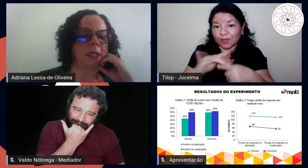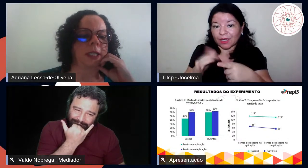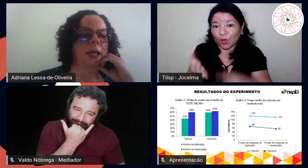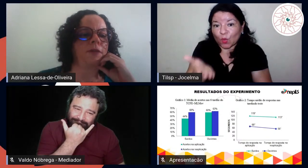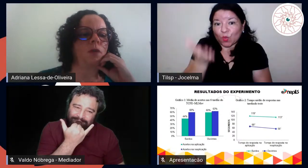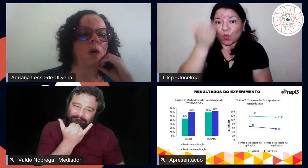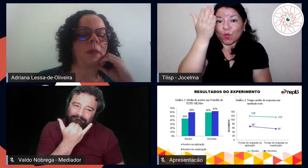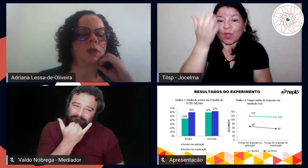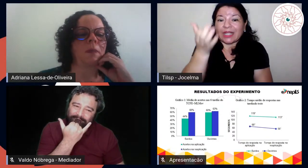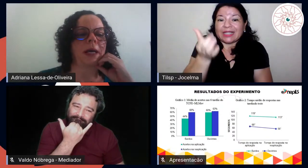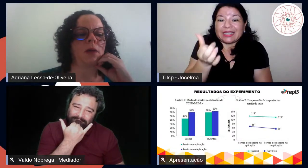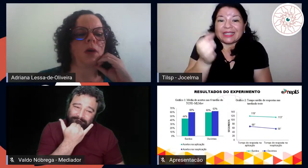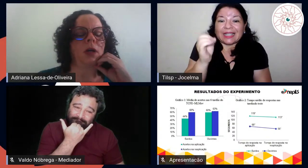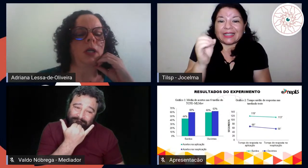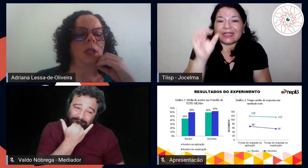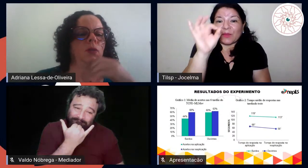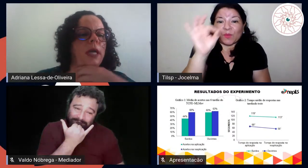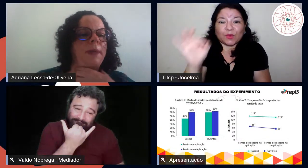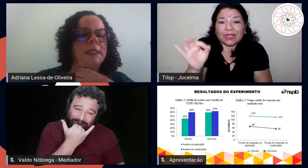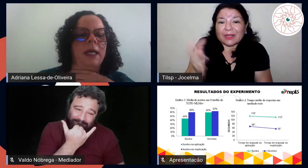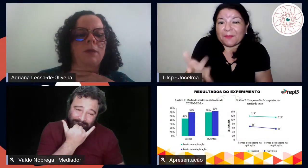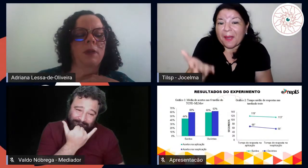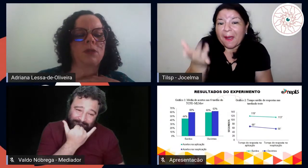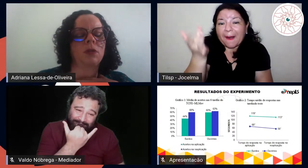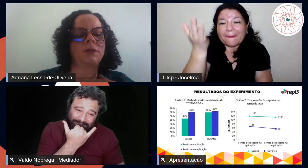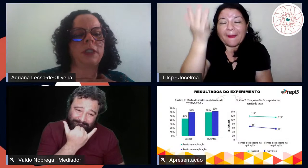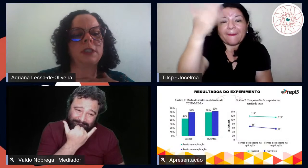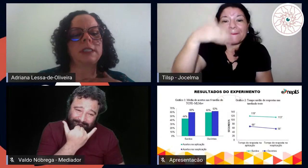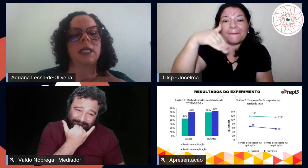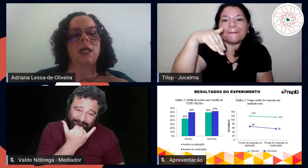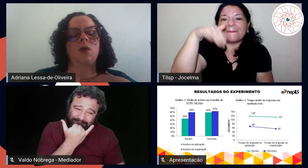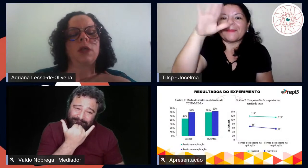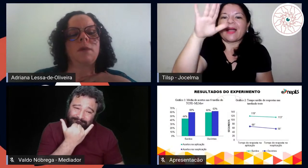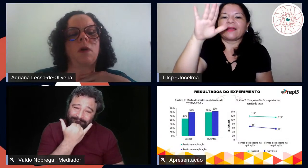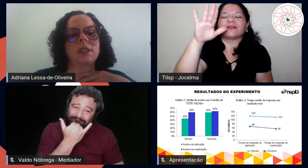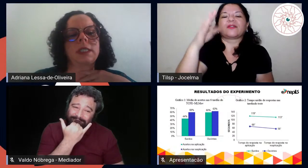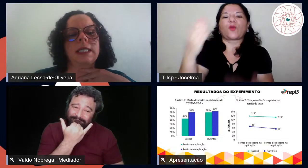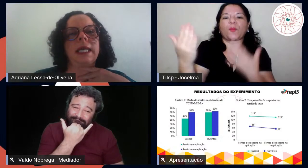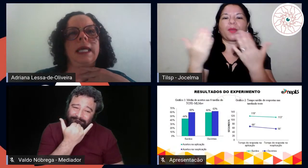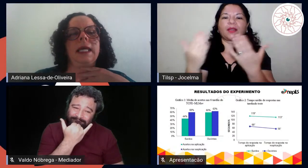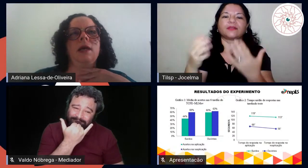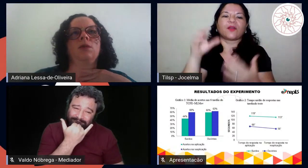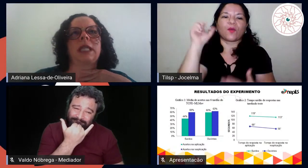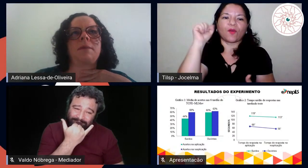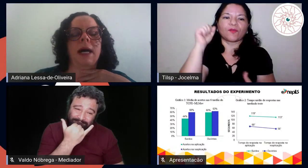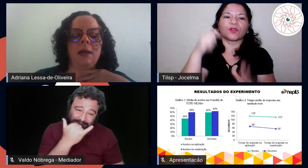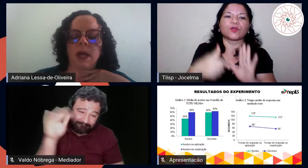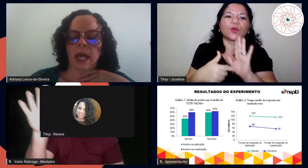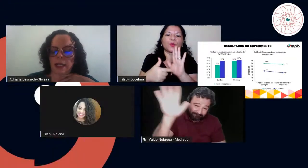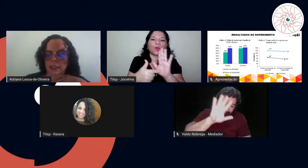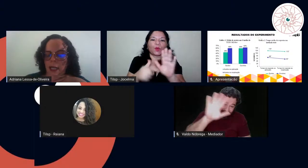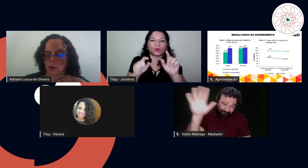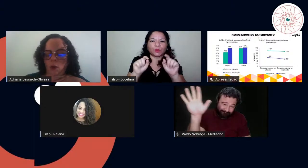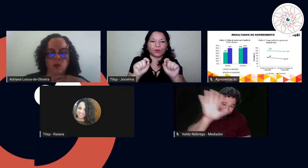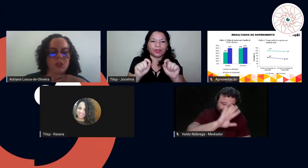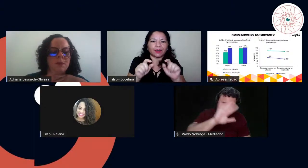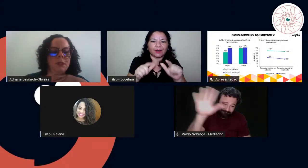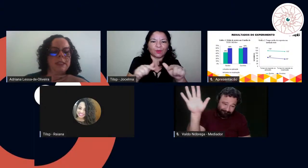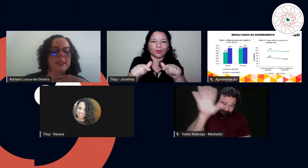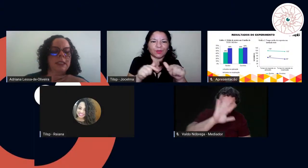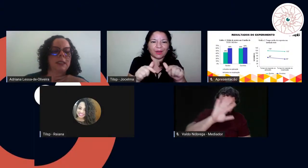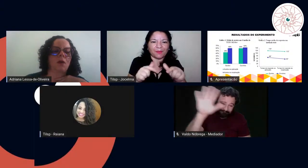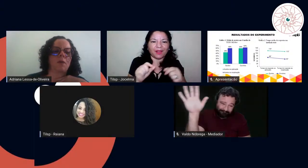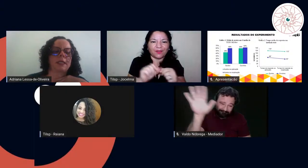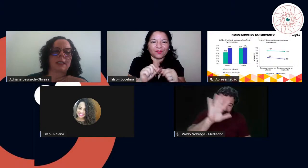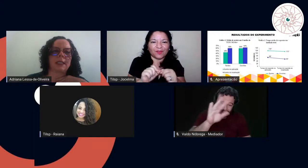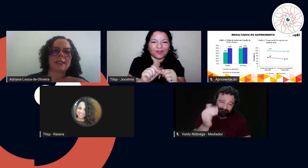60%, né? Foi um aumento maior do que apresentado pelos ouvintes, o que mostra que um trabalho realizado com